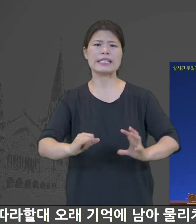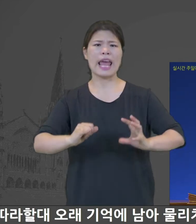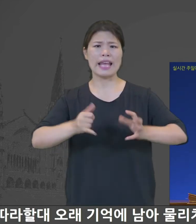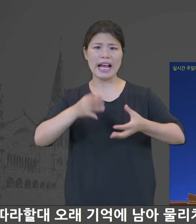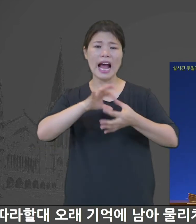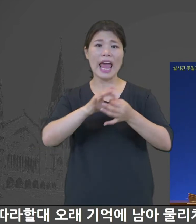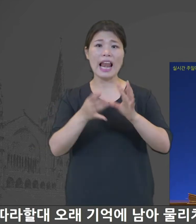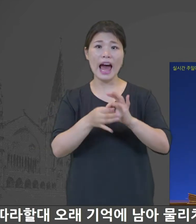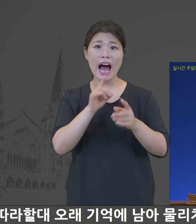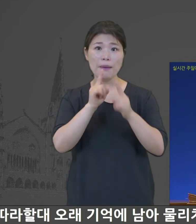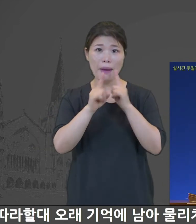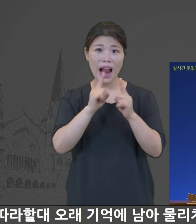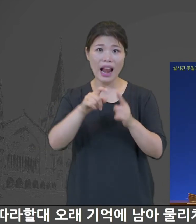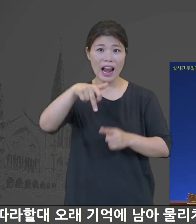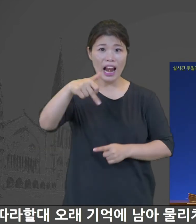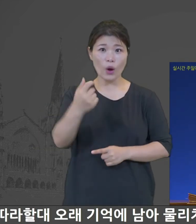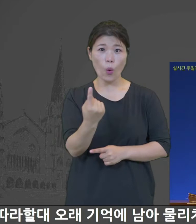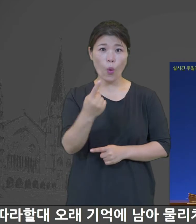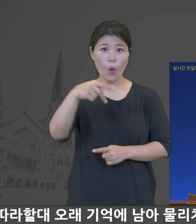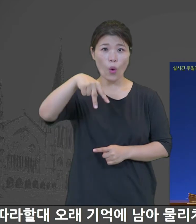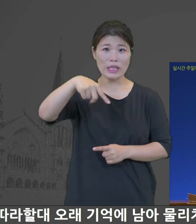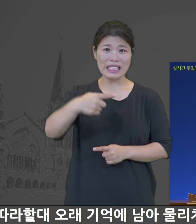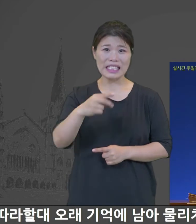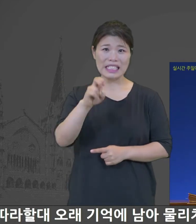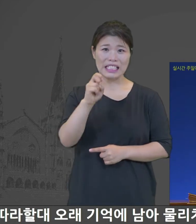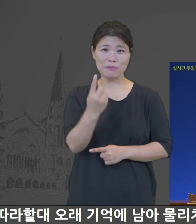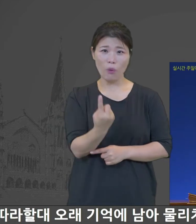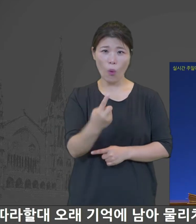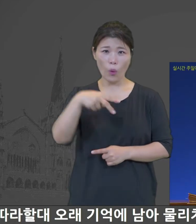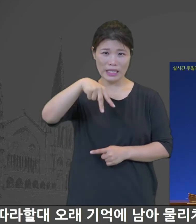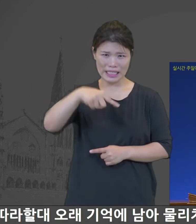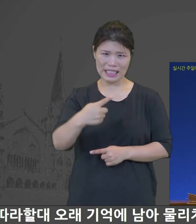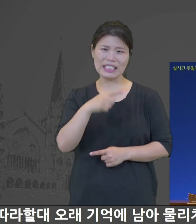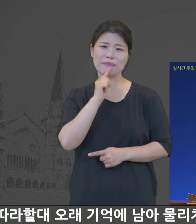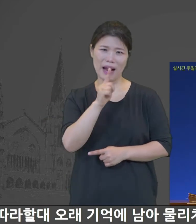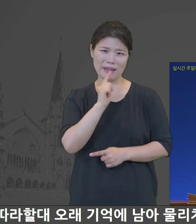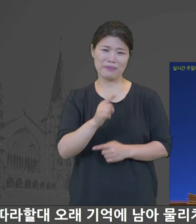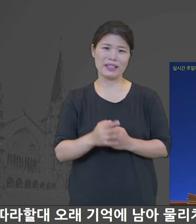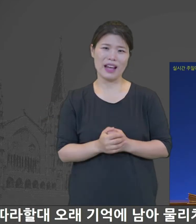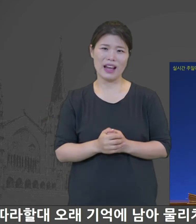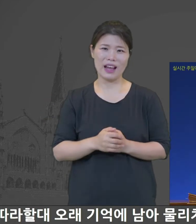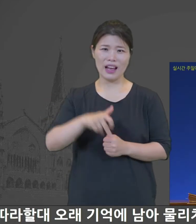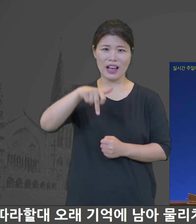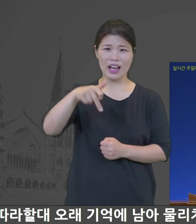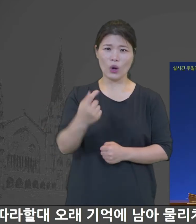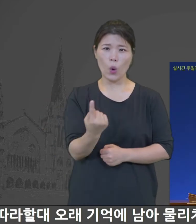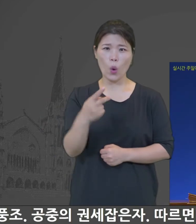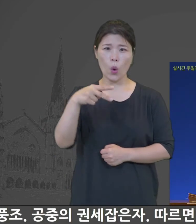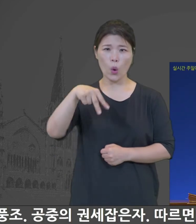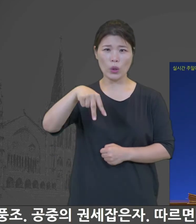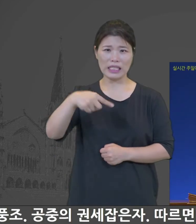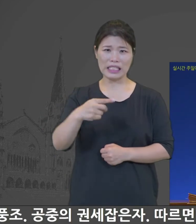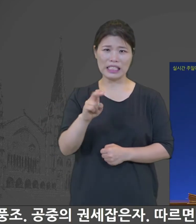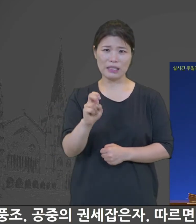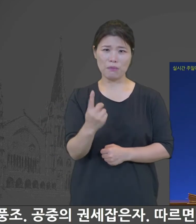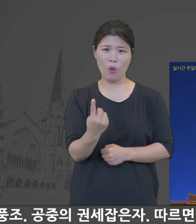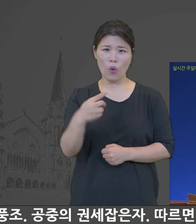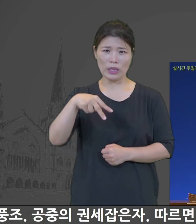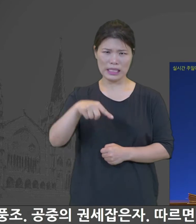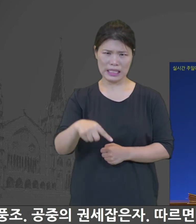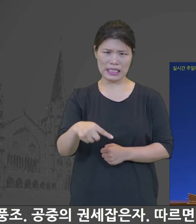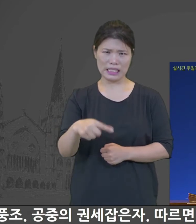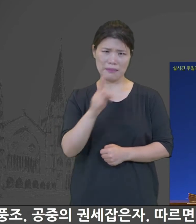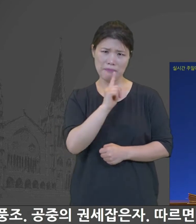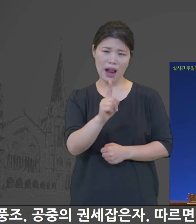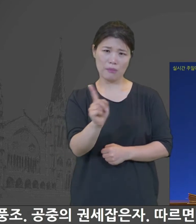헬라어로는 코스모스입니다. 아마 좀 아시는 분도 있으리라 생각이 들고요. 이 코스모스라는 것은 창조된 물질 세계인데